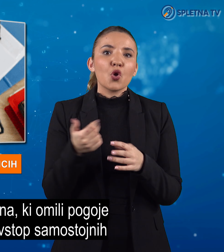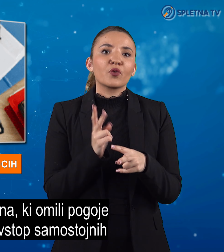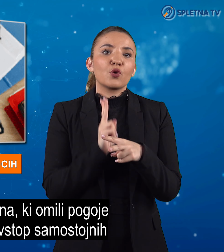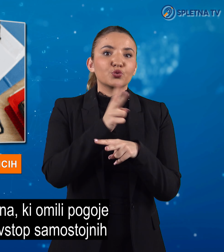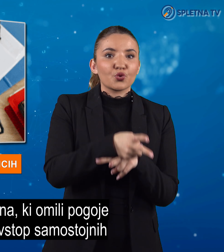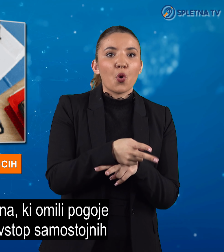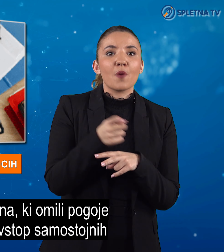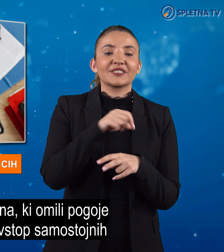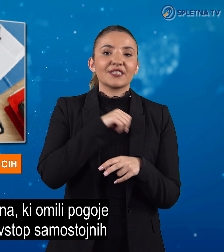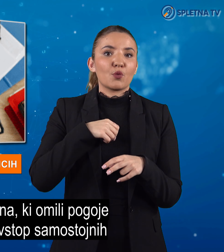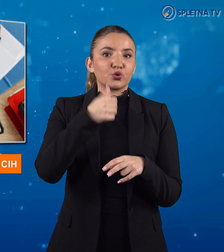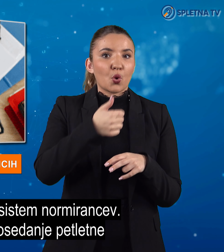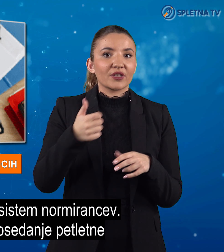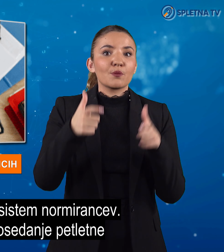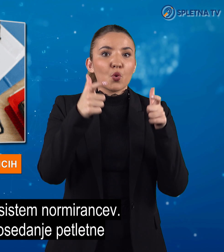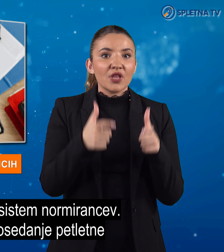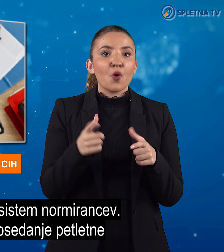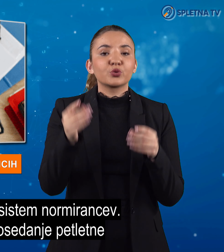samostojnih podjetnikov v sistem normirancev.